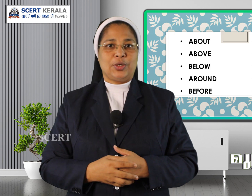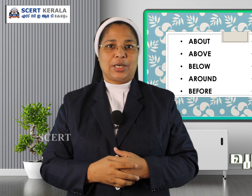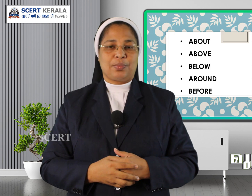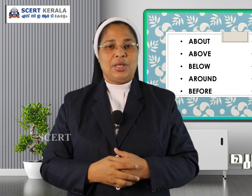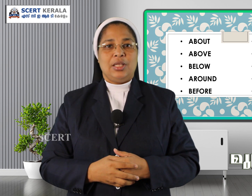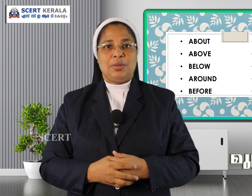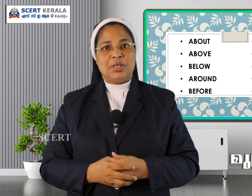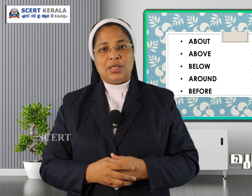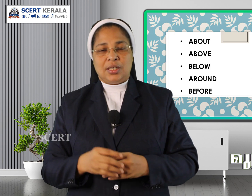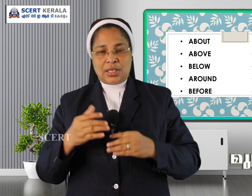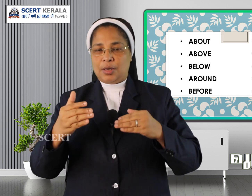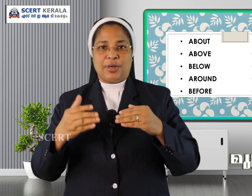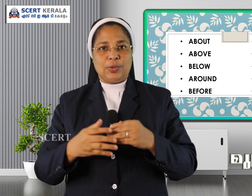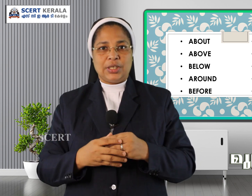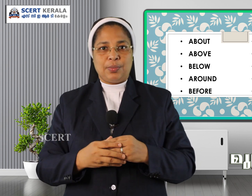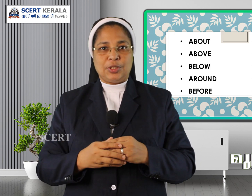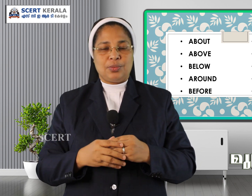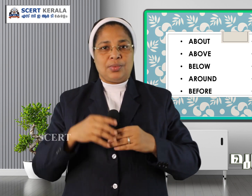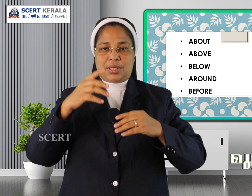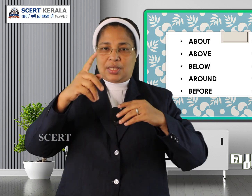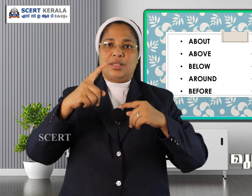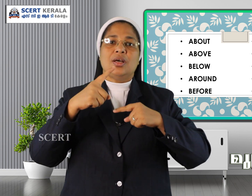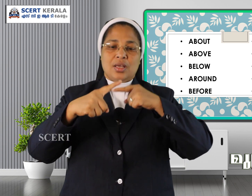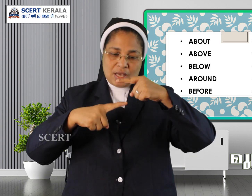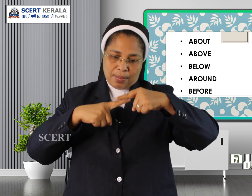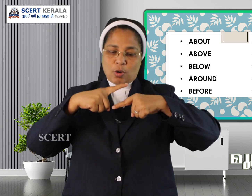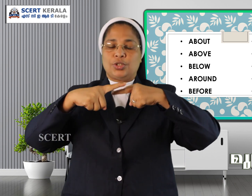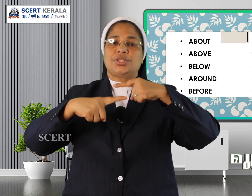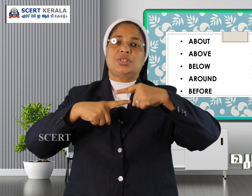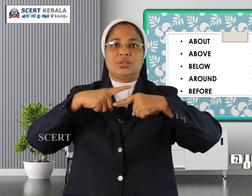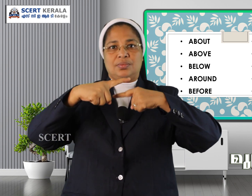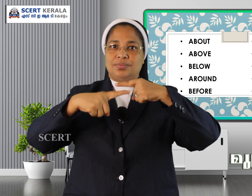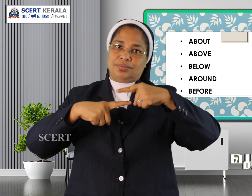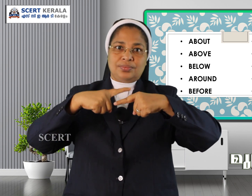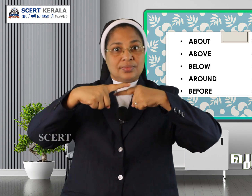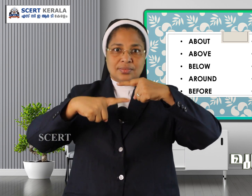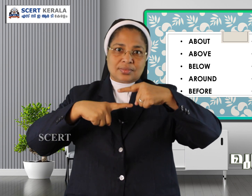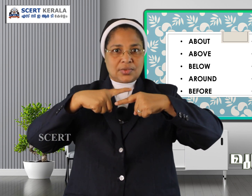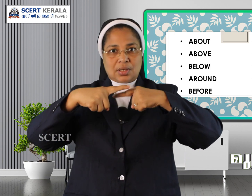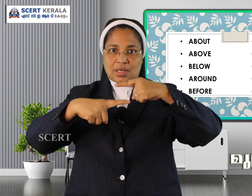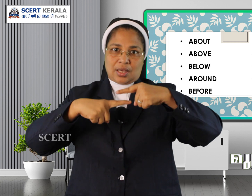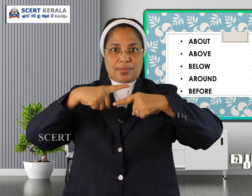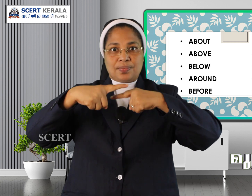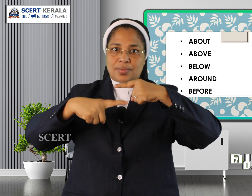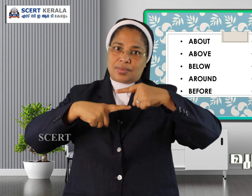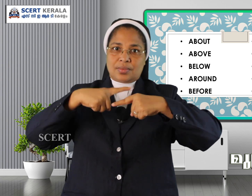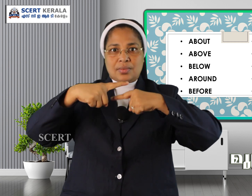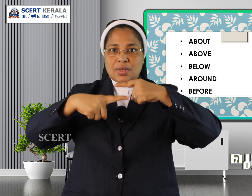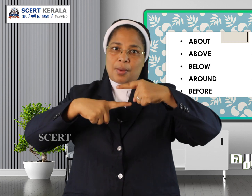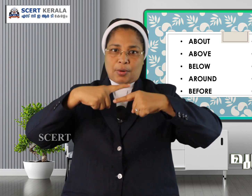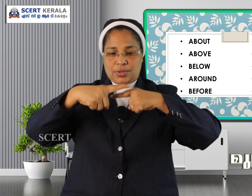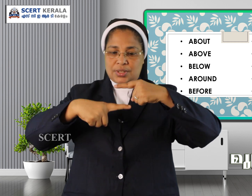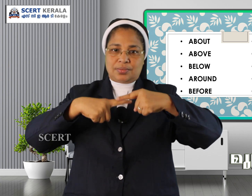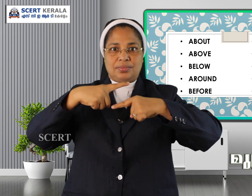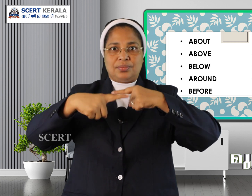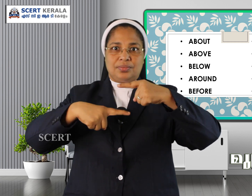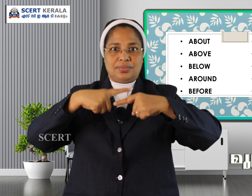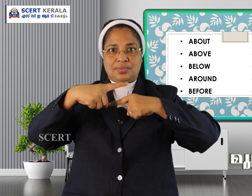കൊടുക്കണം. നമുക്ക് അതെങ്ങനെ പറഞ്ഞു കൊടുക്കാൻ പറ്റും? അതായത് എബൌട്ട്, ഓക്കെ, എബൌട്ട്,